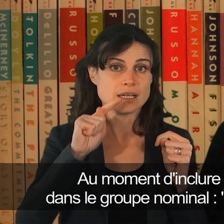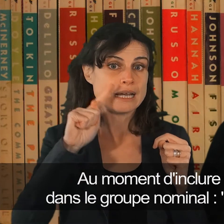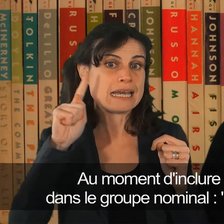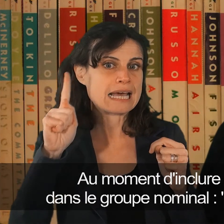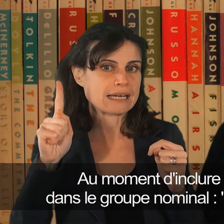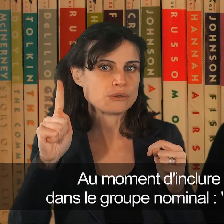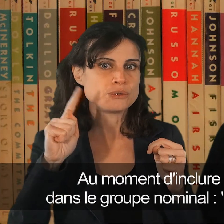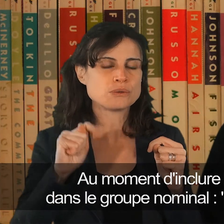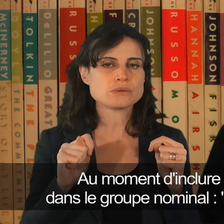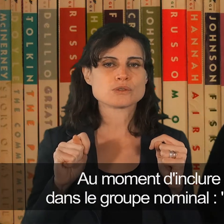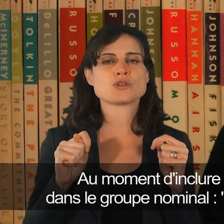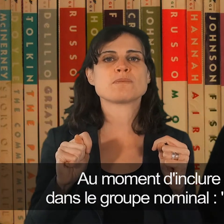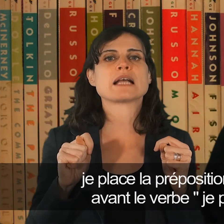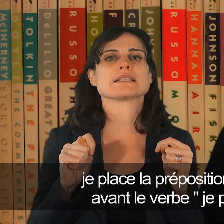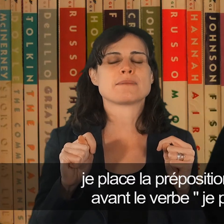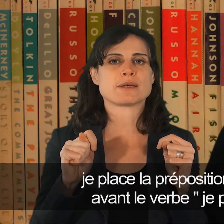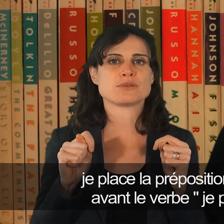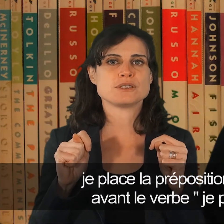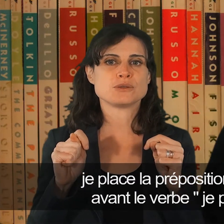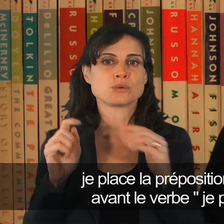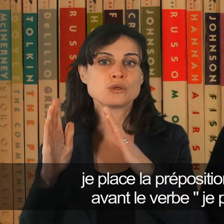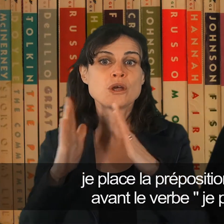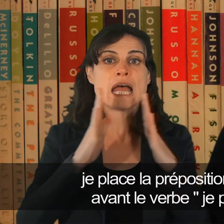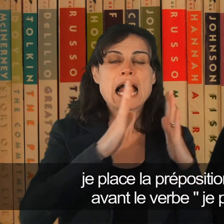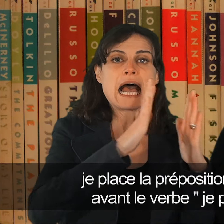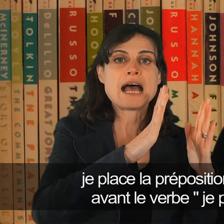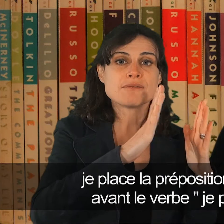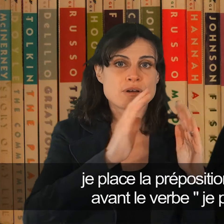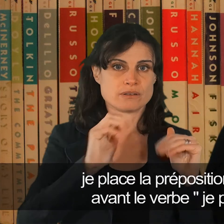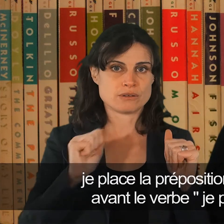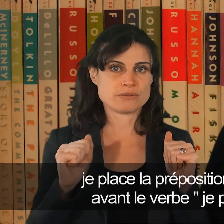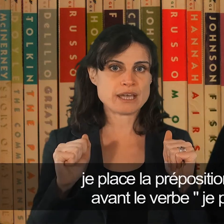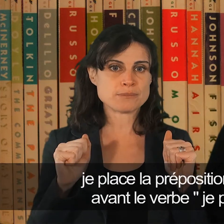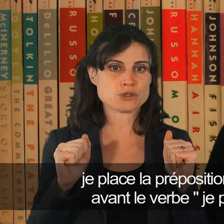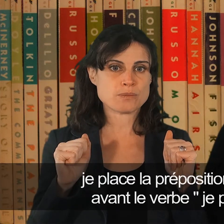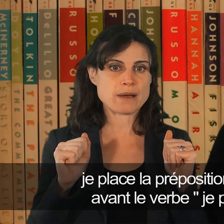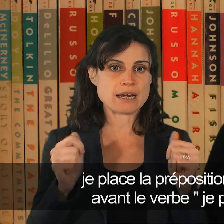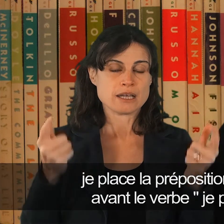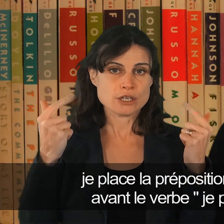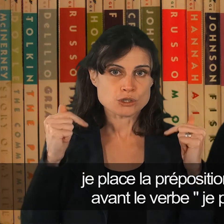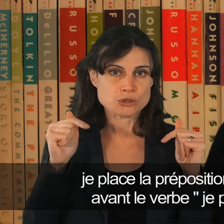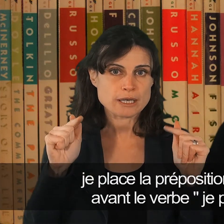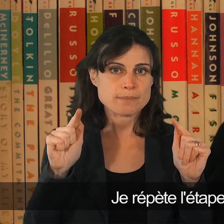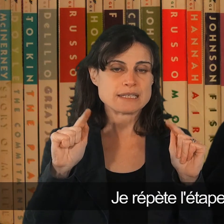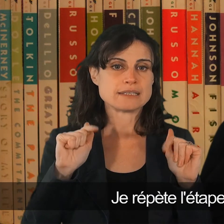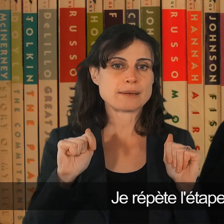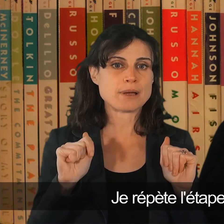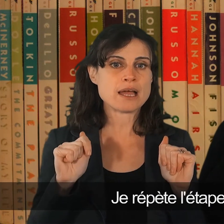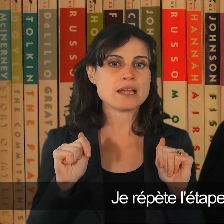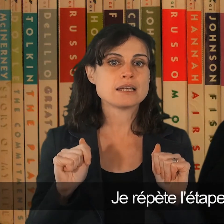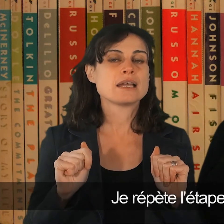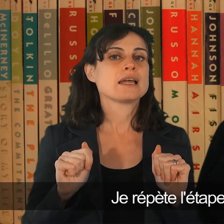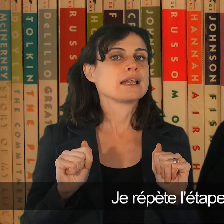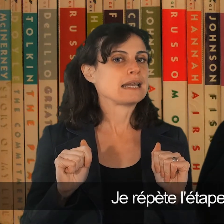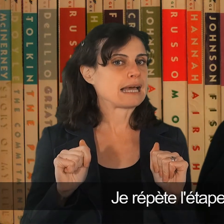nominal la réunion, je place la préposition de avant le verbe je parle. Je répète l'étape